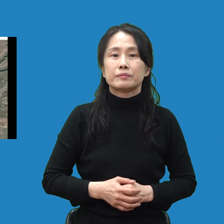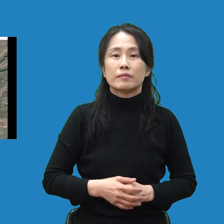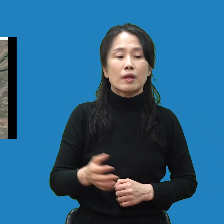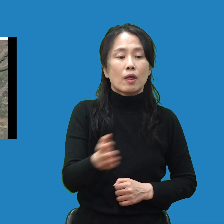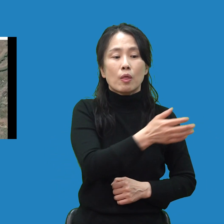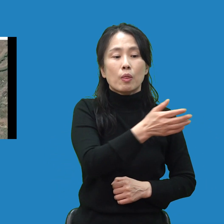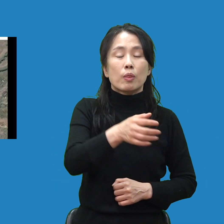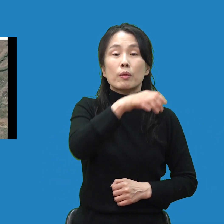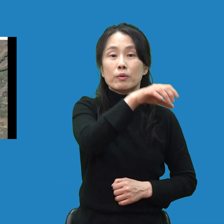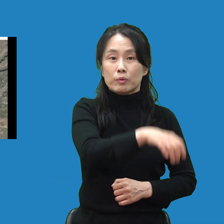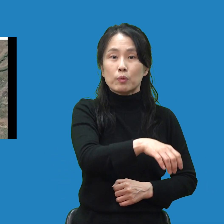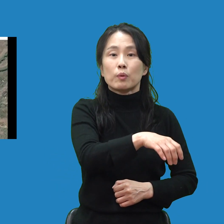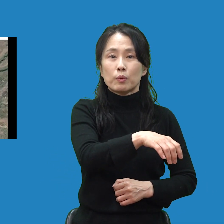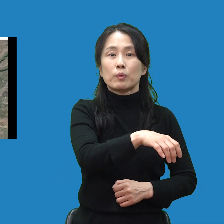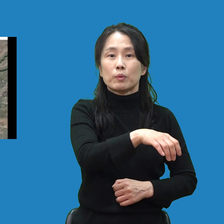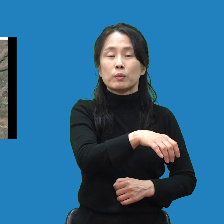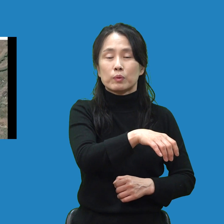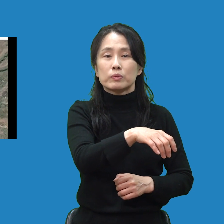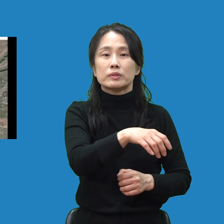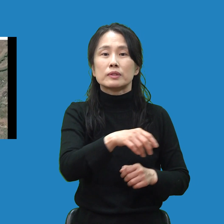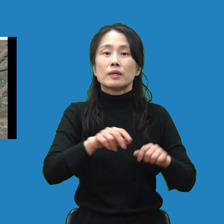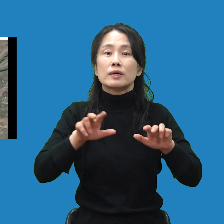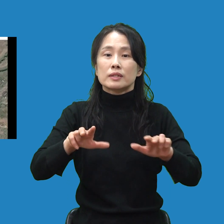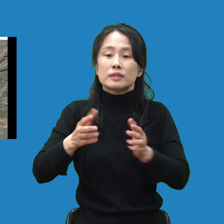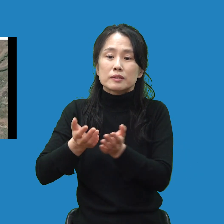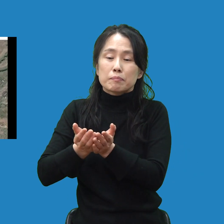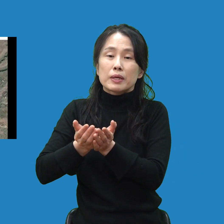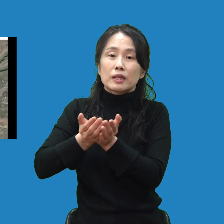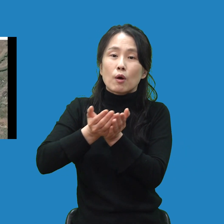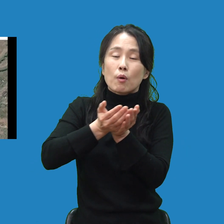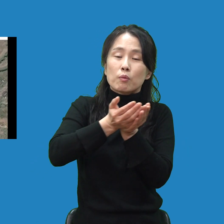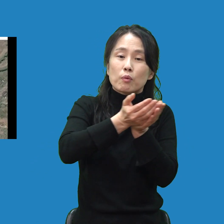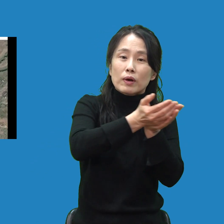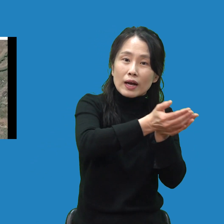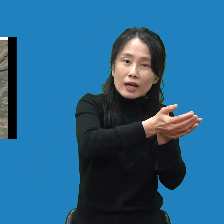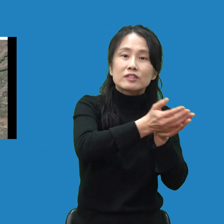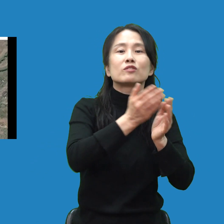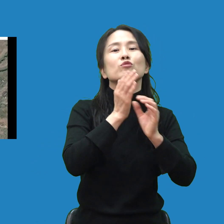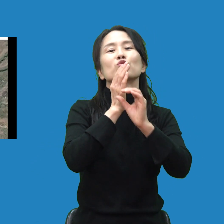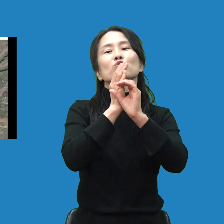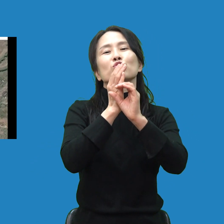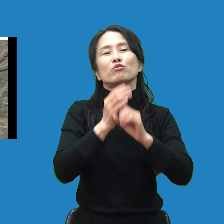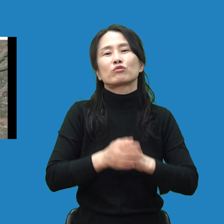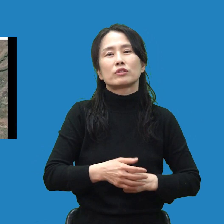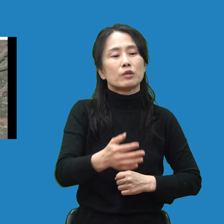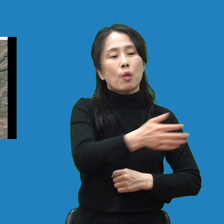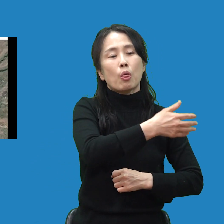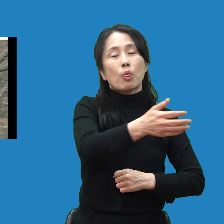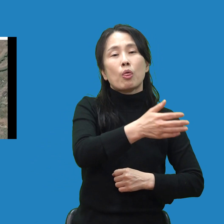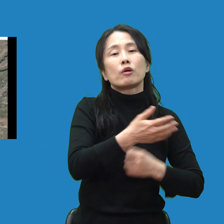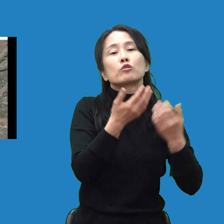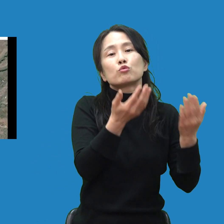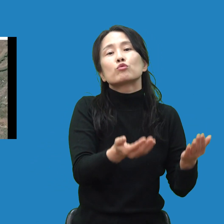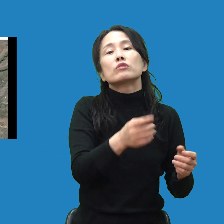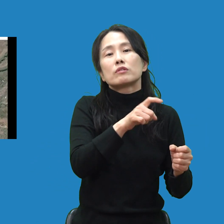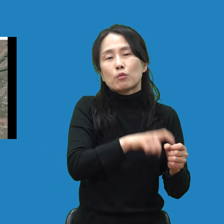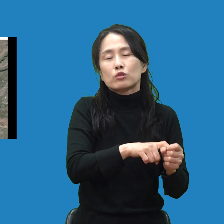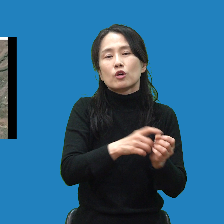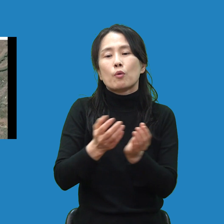빈들 어딘가를 이렇게 가시는, 배 타고 가는 그런 광경입니다.